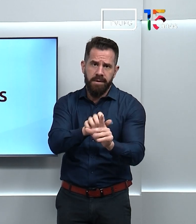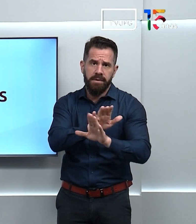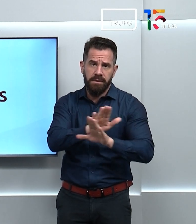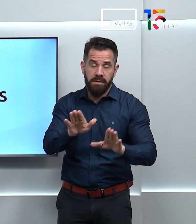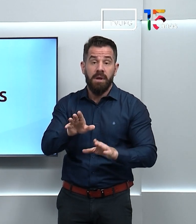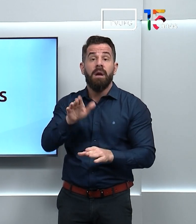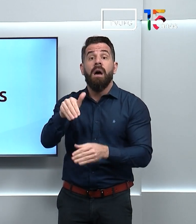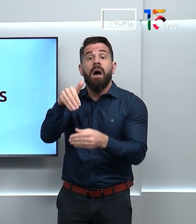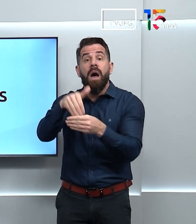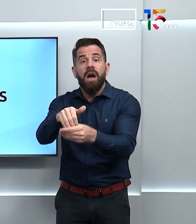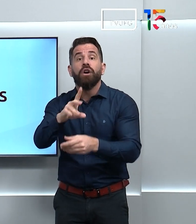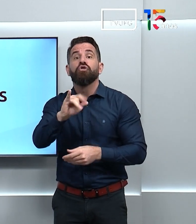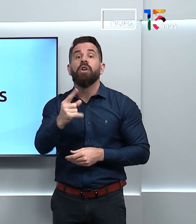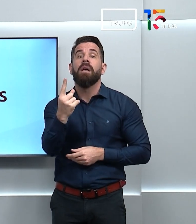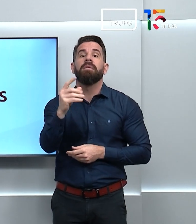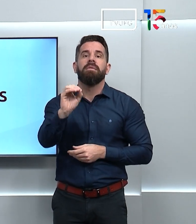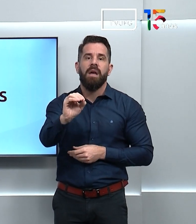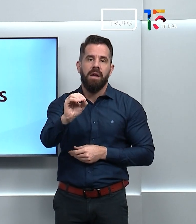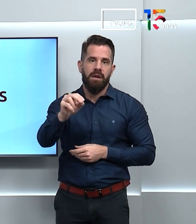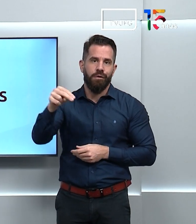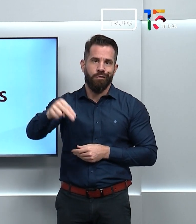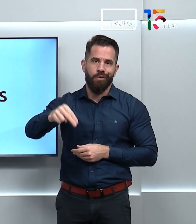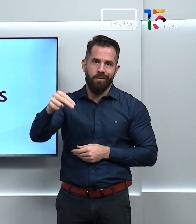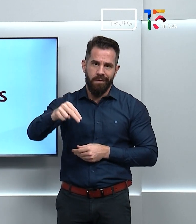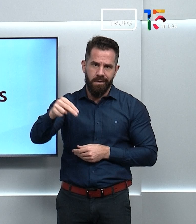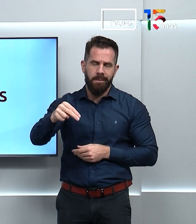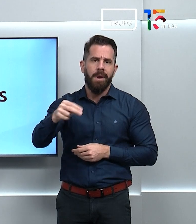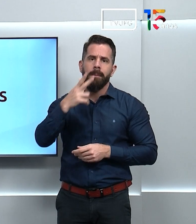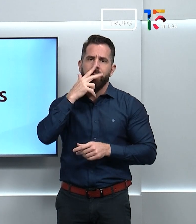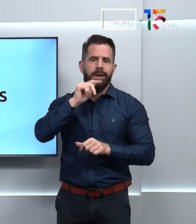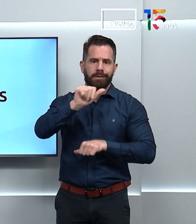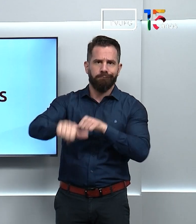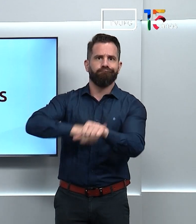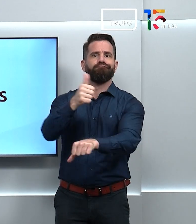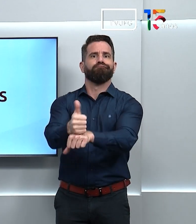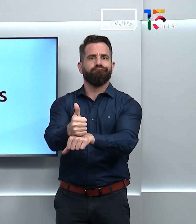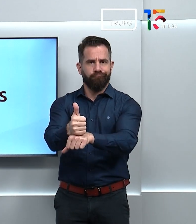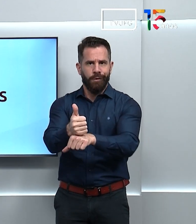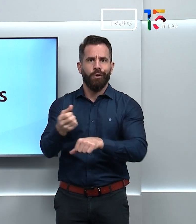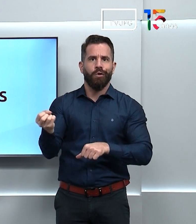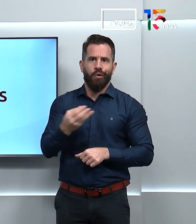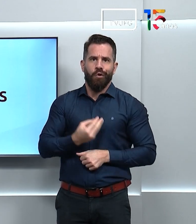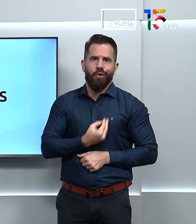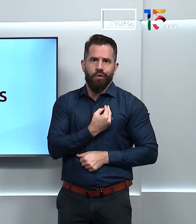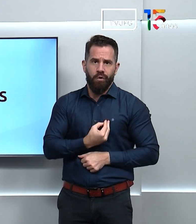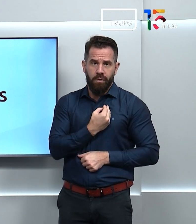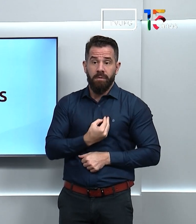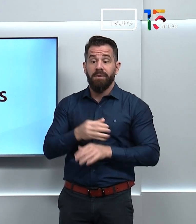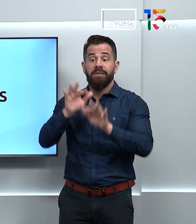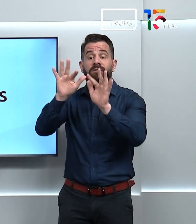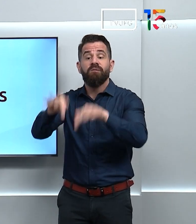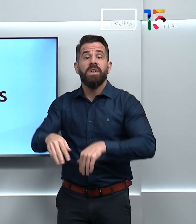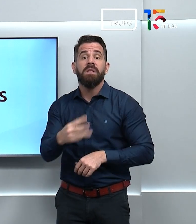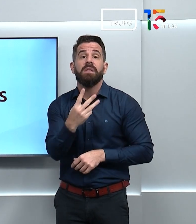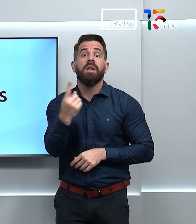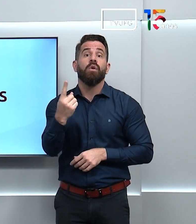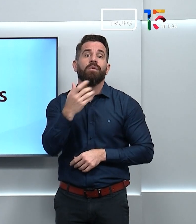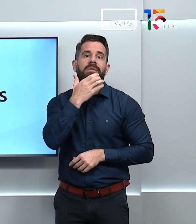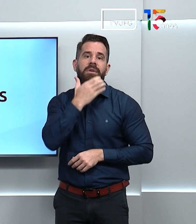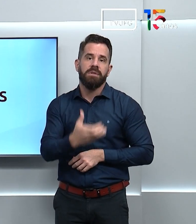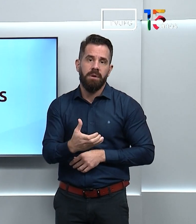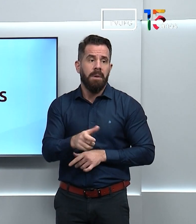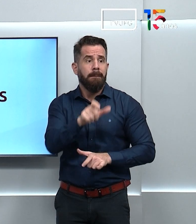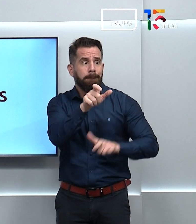novembro e vai substituir a atual legislatura, que se encerra no dia 31 de dezembro desse ano. A posse